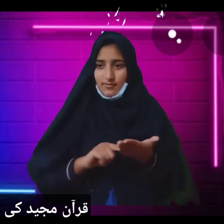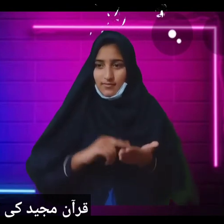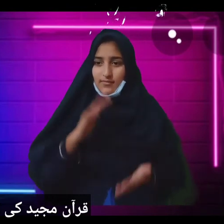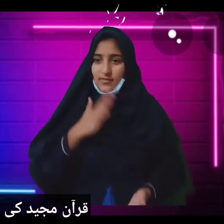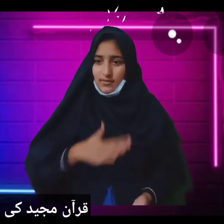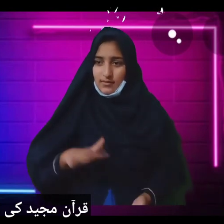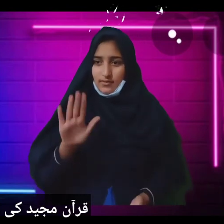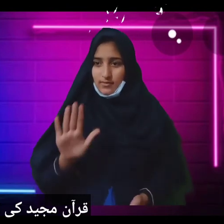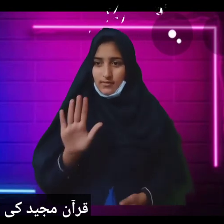ठहर ठहर